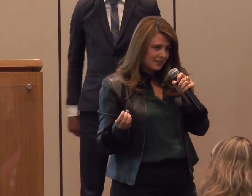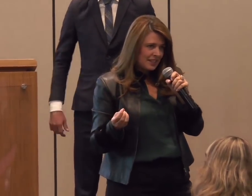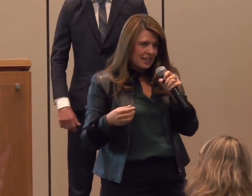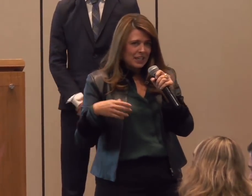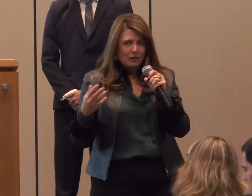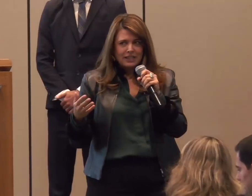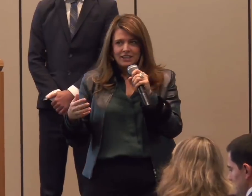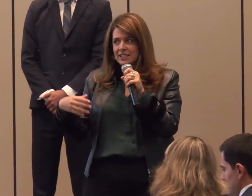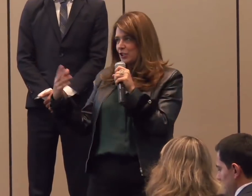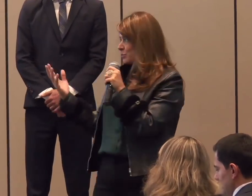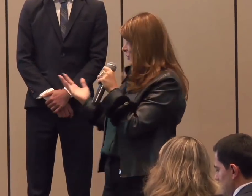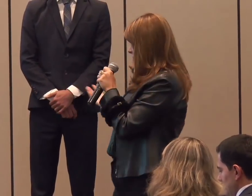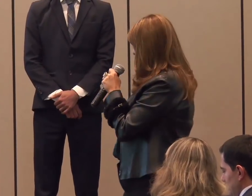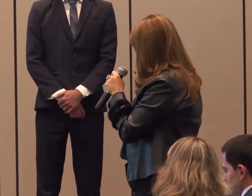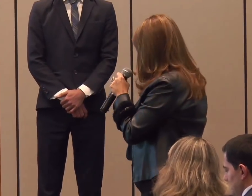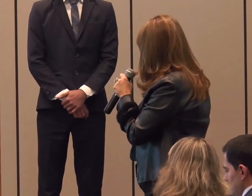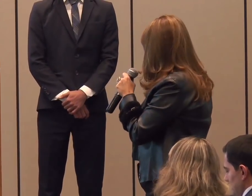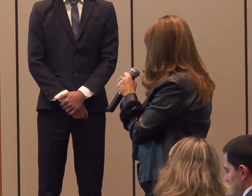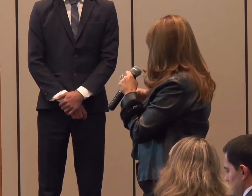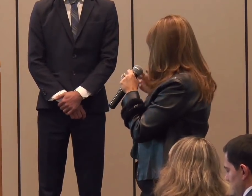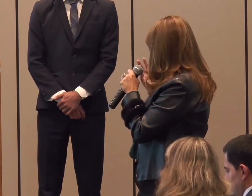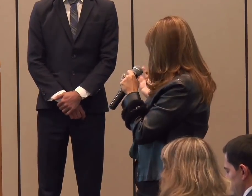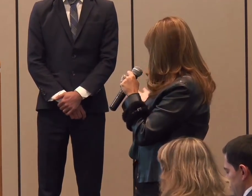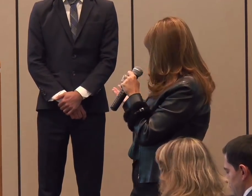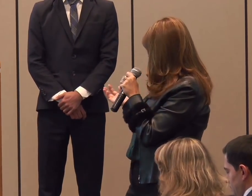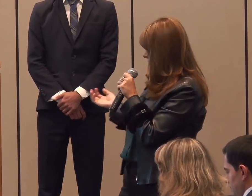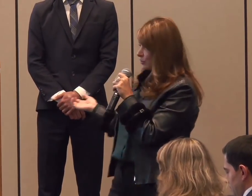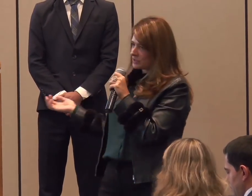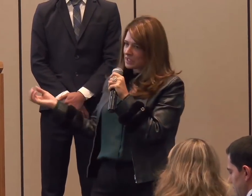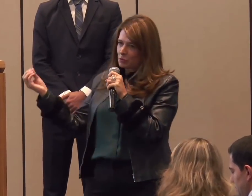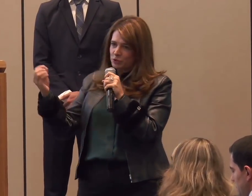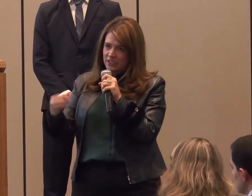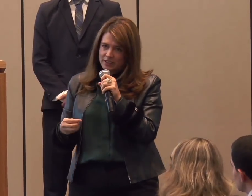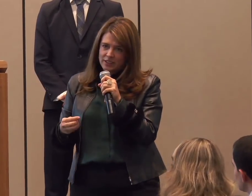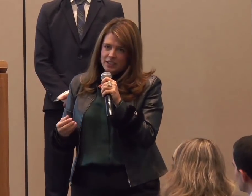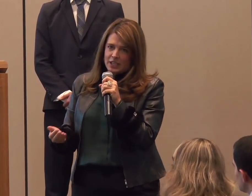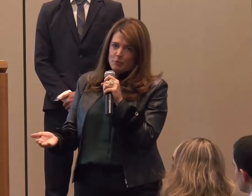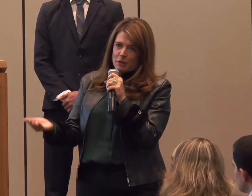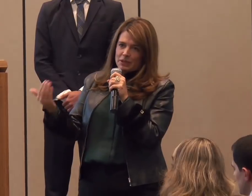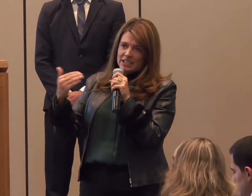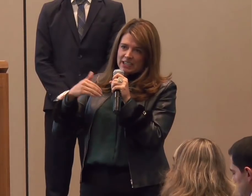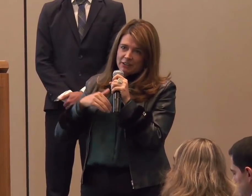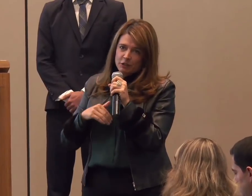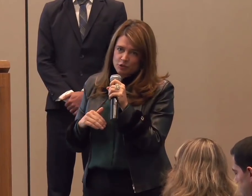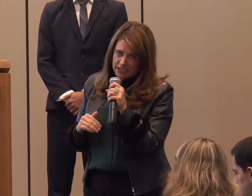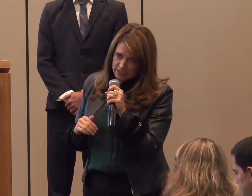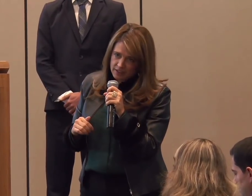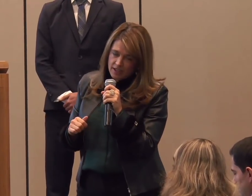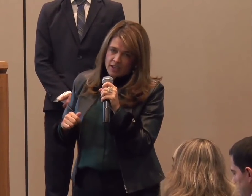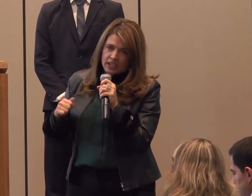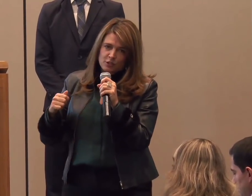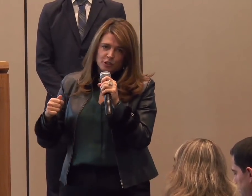bien que vale 500 millones de pesos usted se va para un banco pues entonces se lo hipoteca el bien pasaría a la